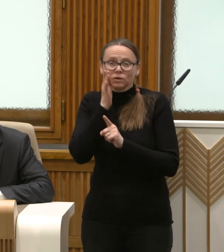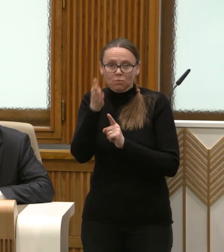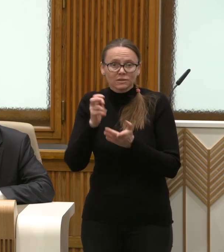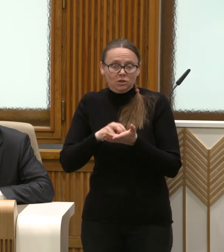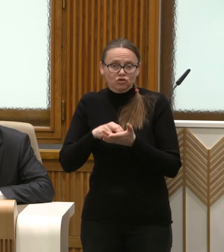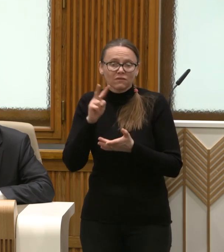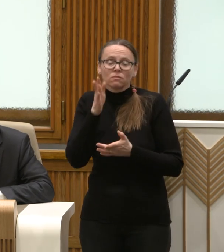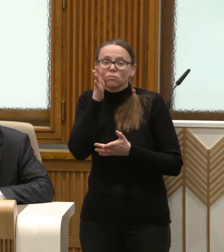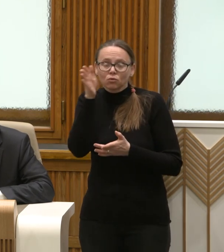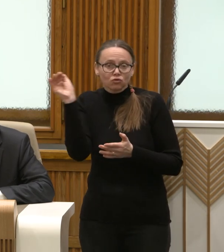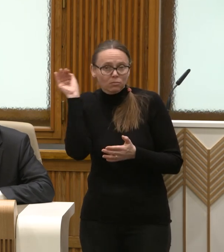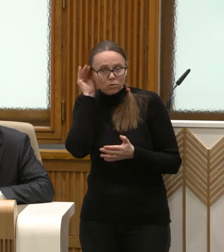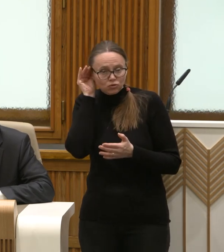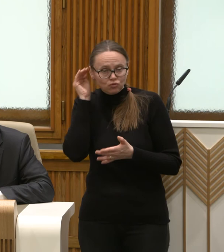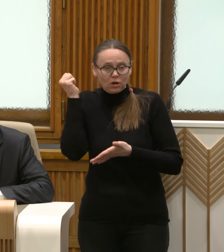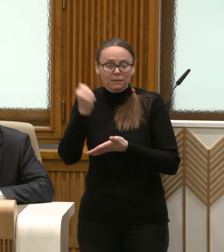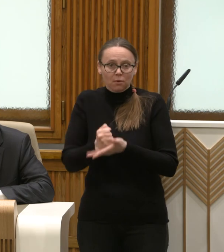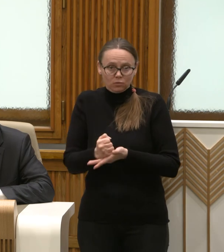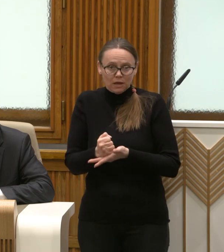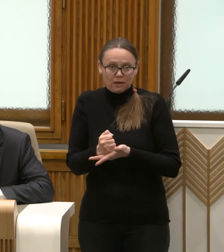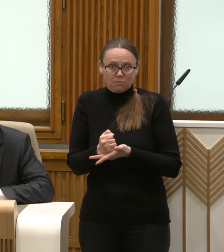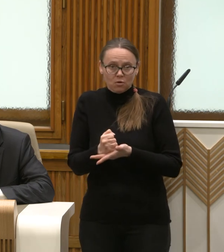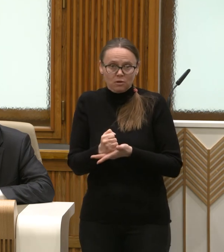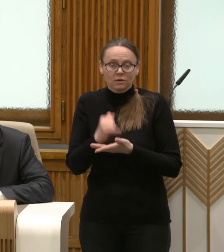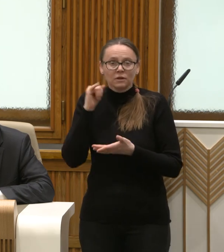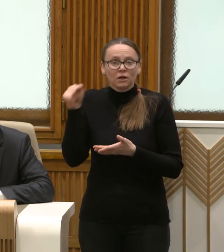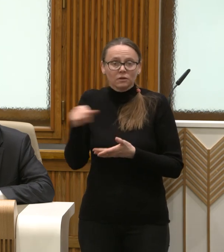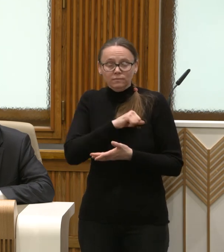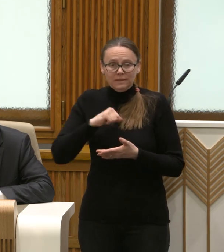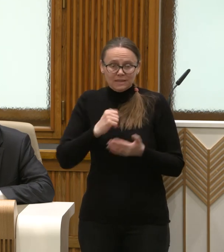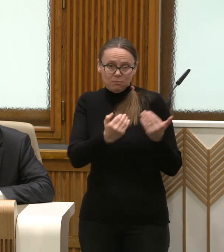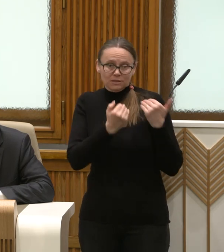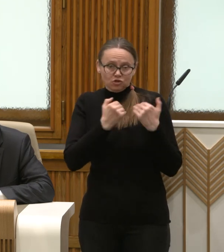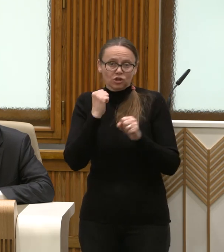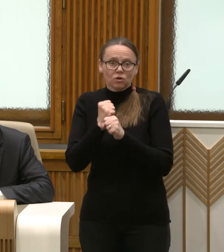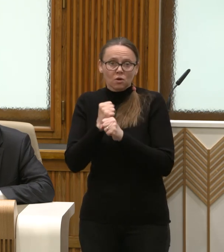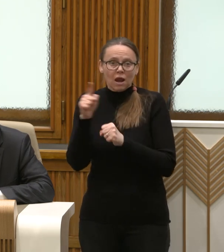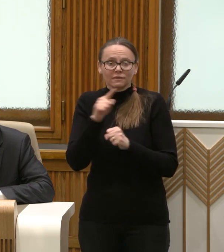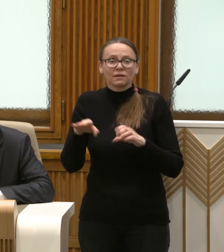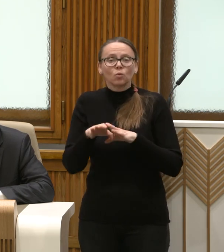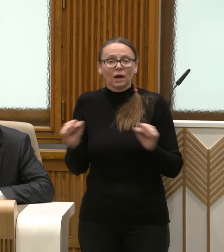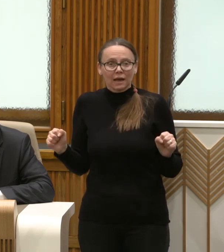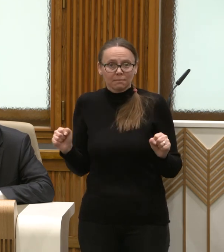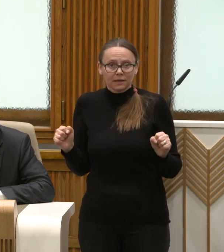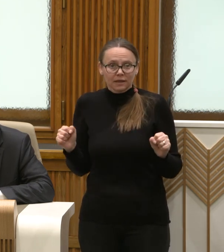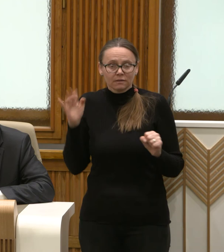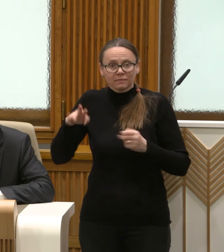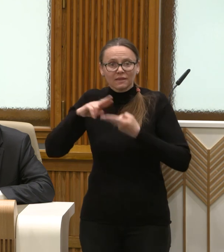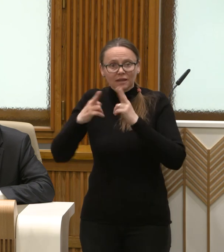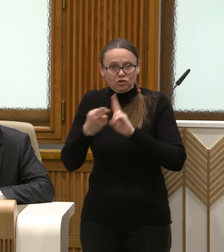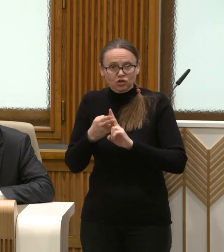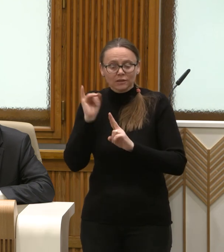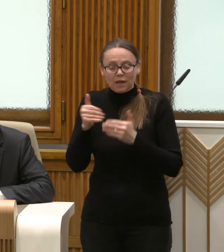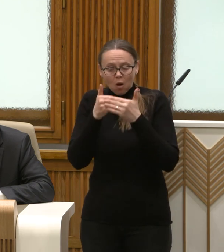v bodoče poslušali, poudarjamo to samo zaščitno ravnanje in ukrepanje, se pravi na način,